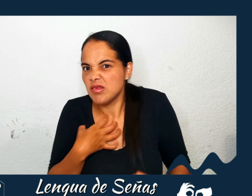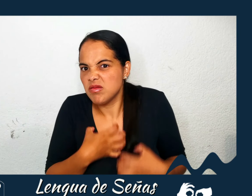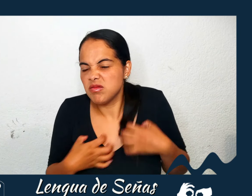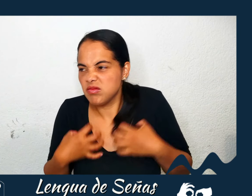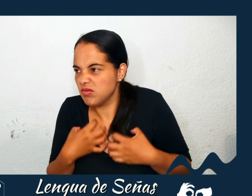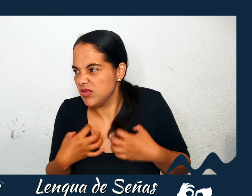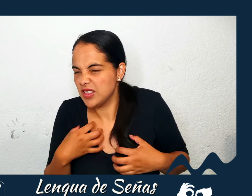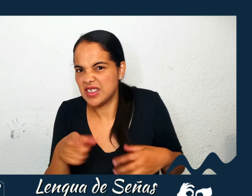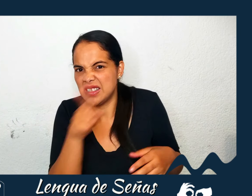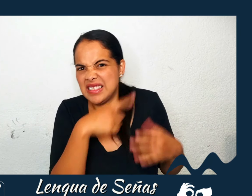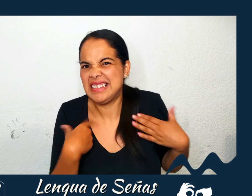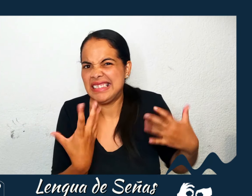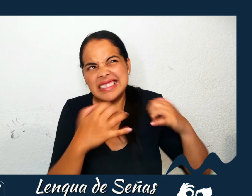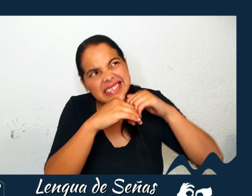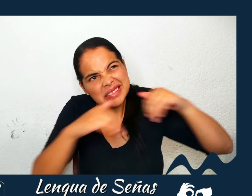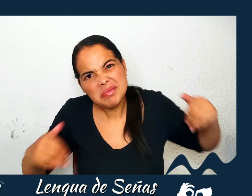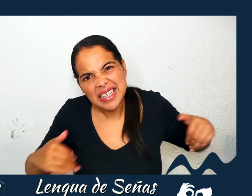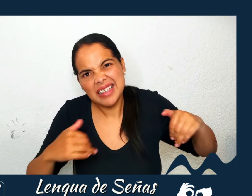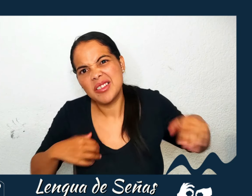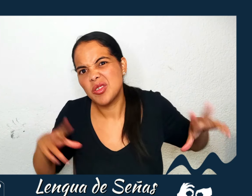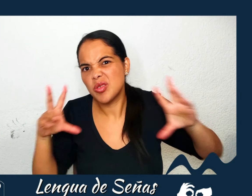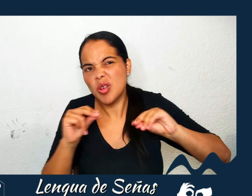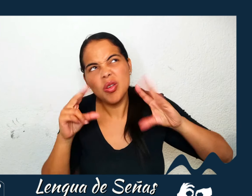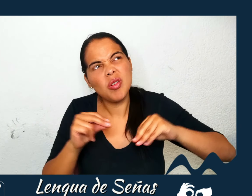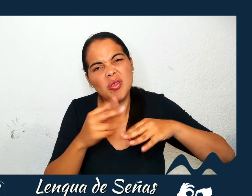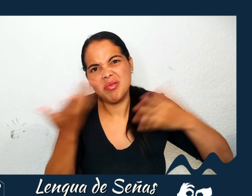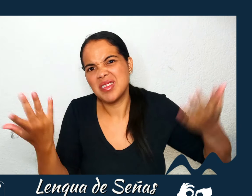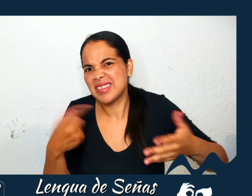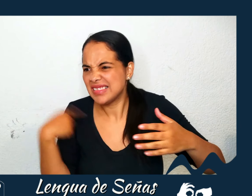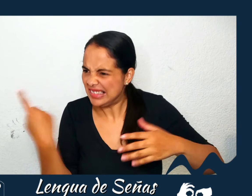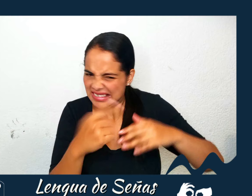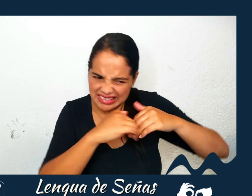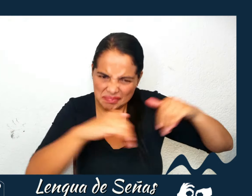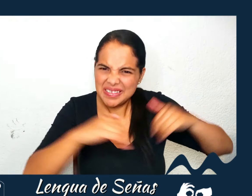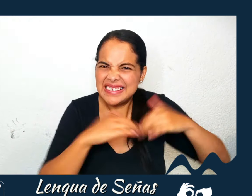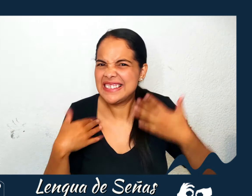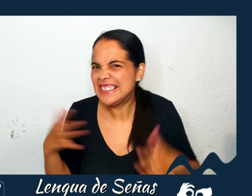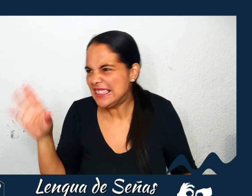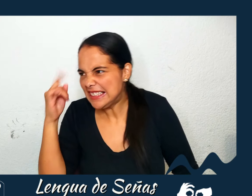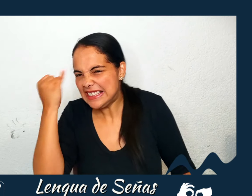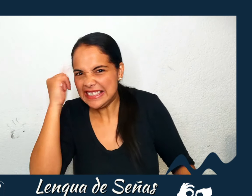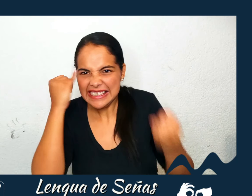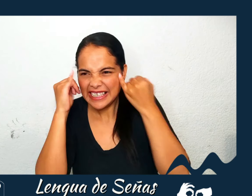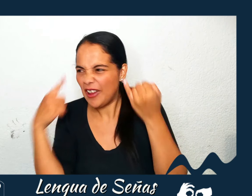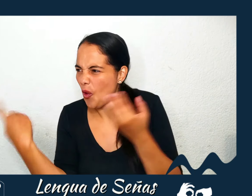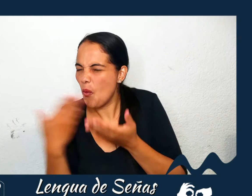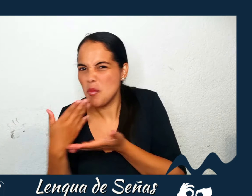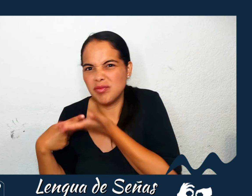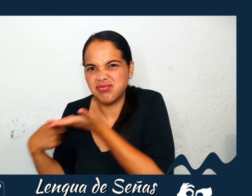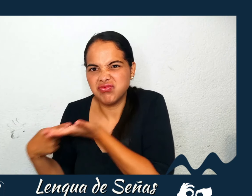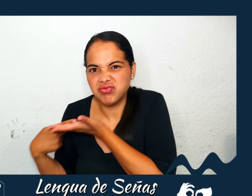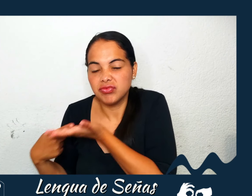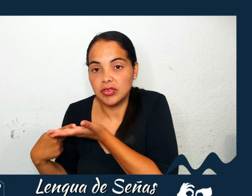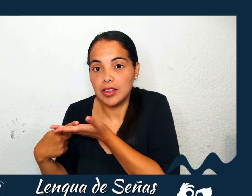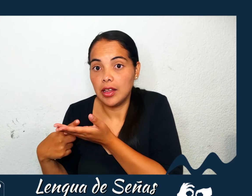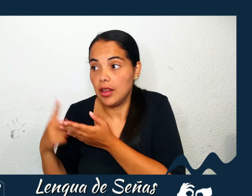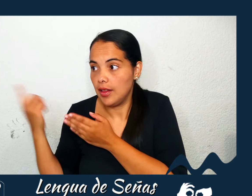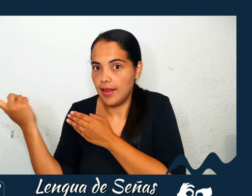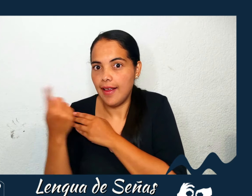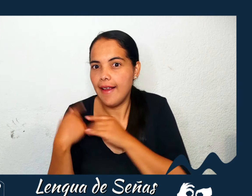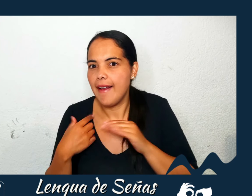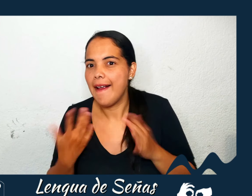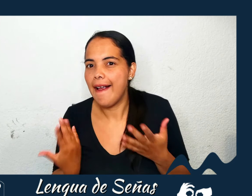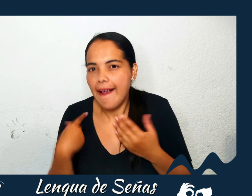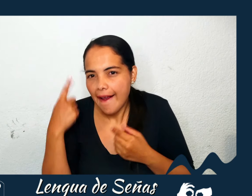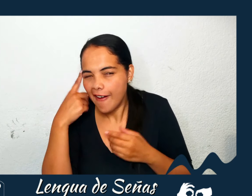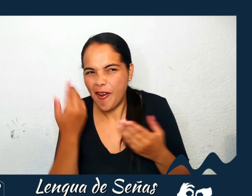tratarse de separar de estas 10 tribus. Y en ese instante ellos, con el